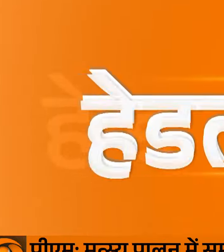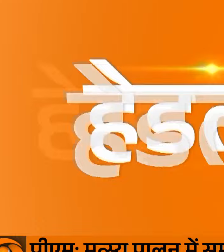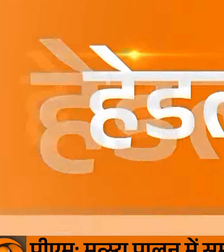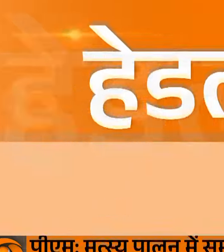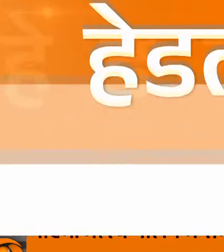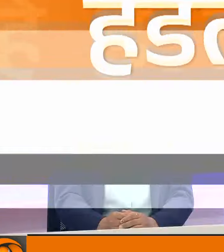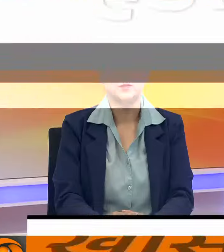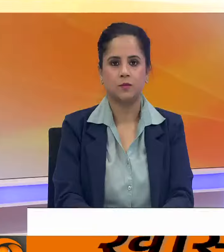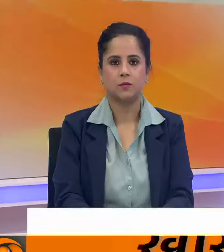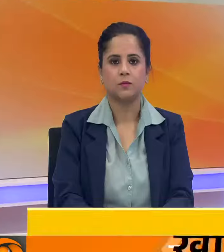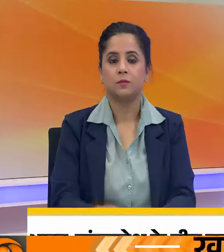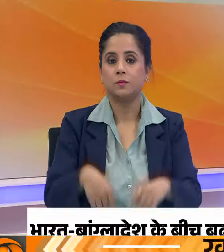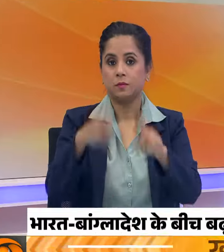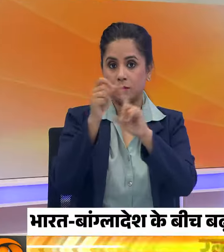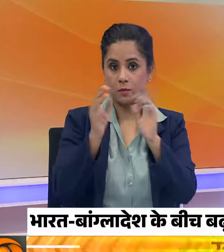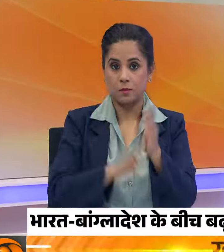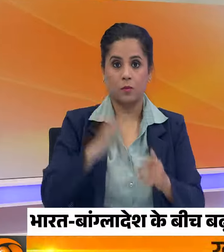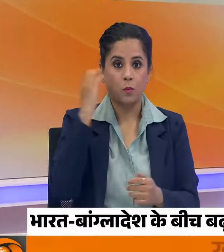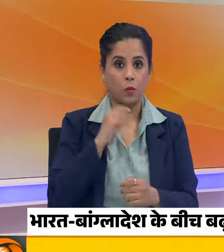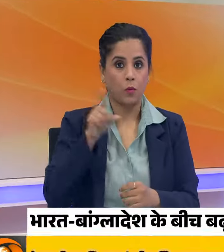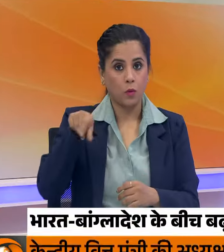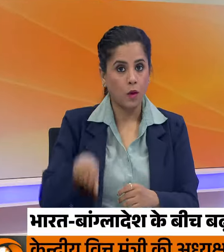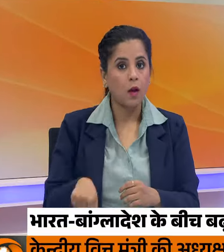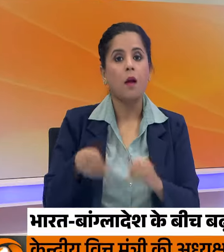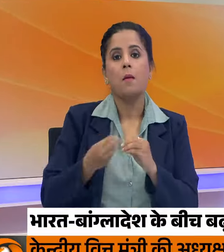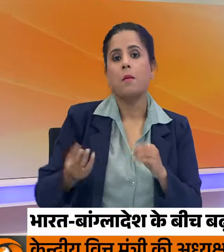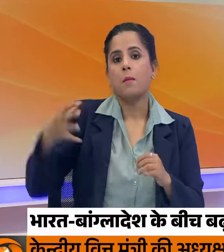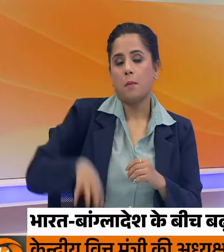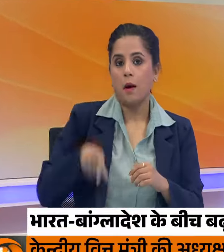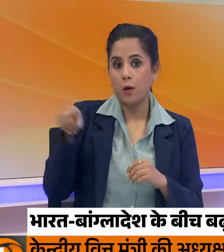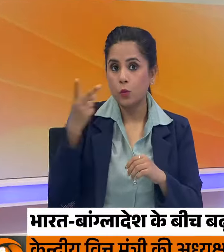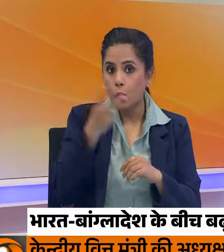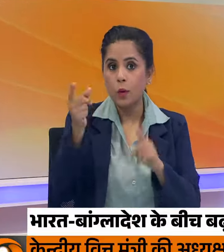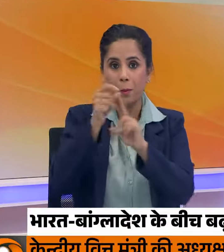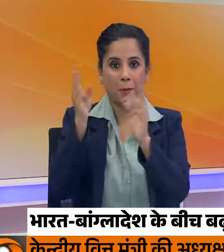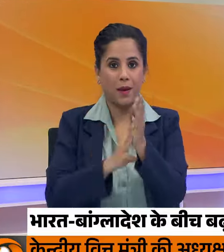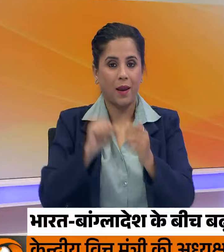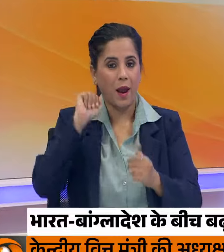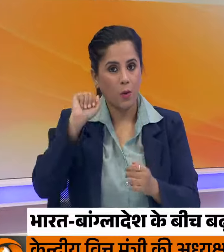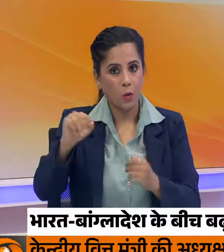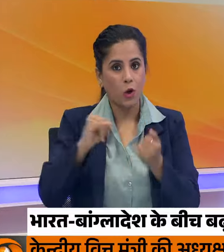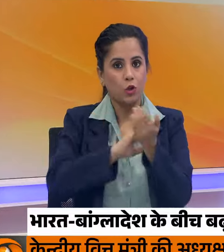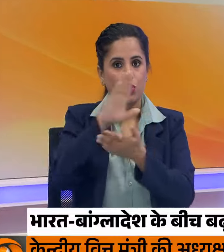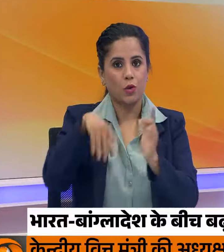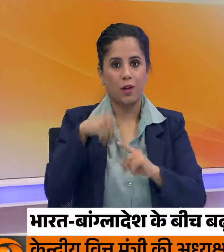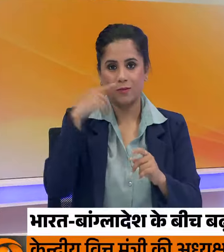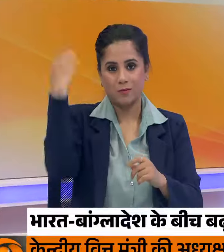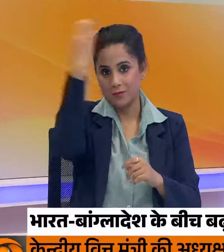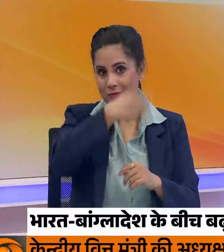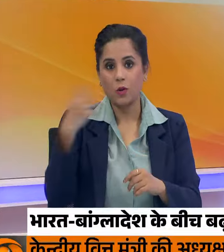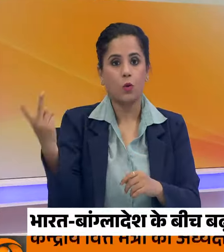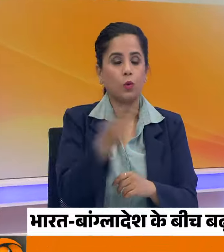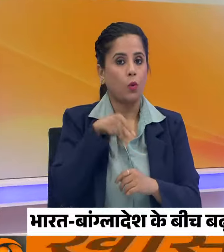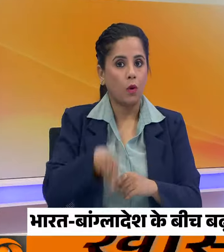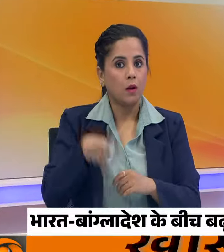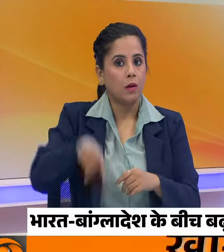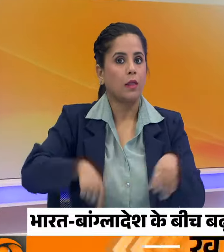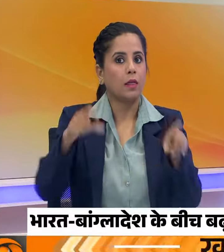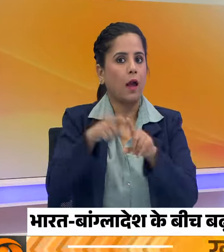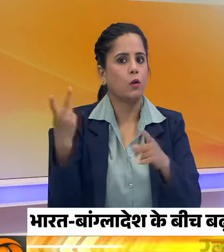साथ प्रधानमंत्री नरेंद्र मोदी और बांग्लादेश की पीएम शेख हसीना के बीच नई दिल्ली में हुई